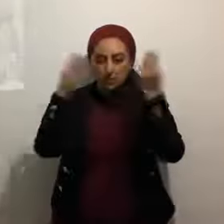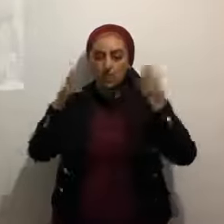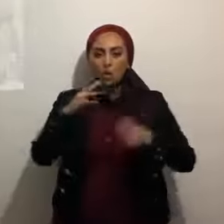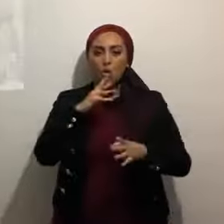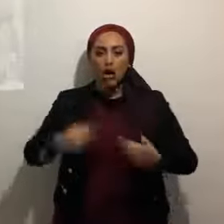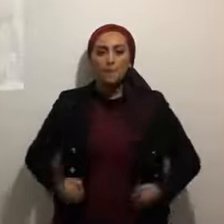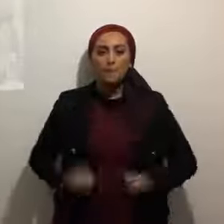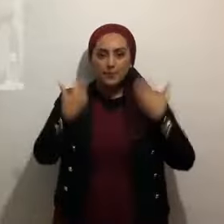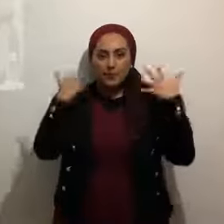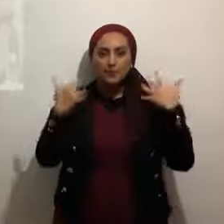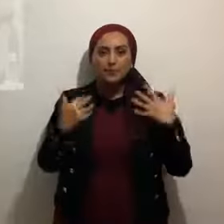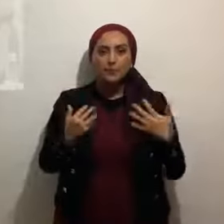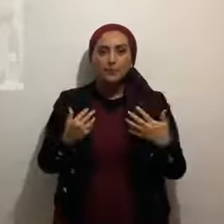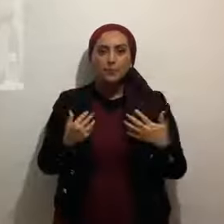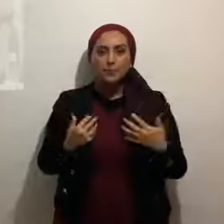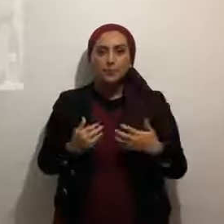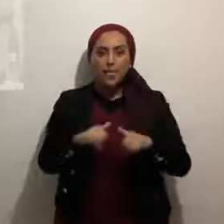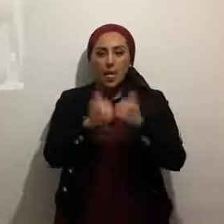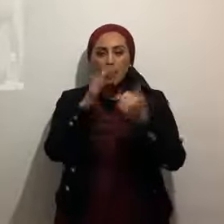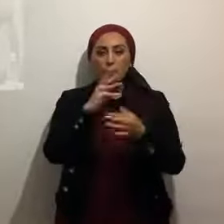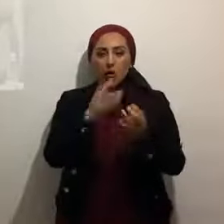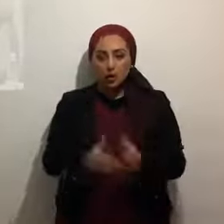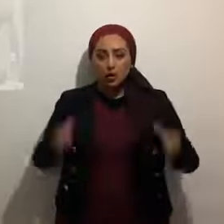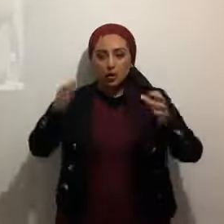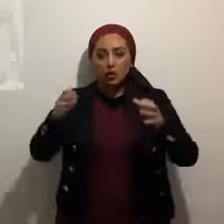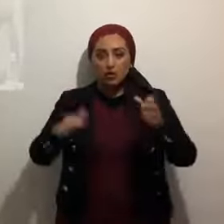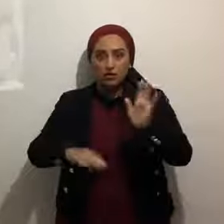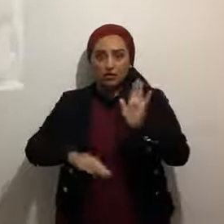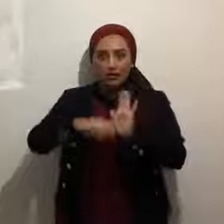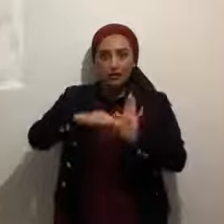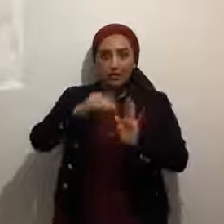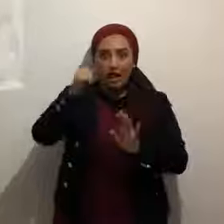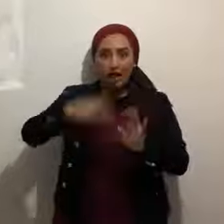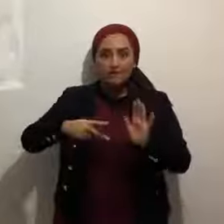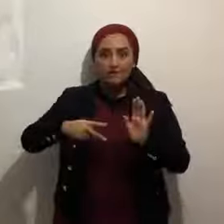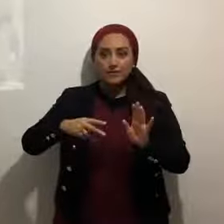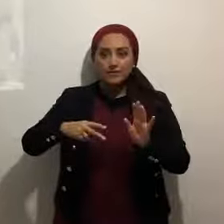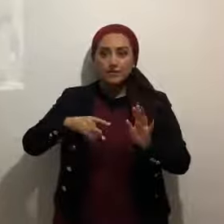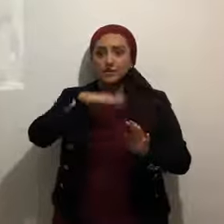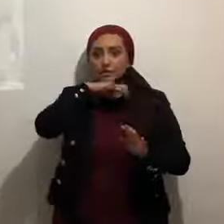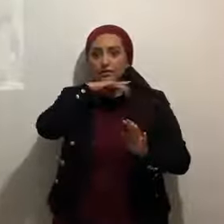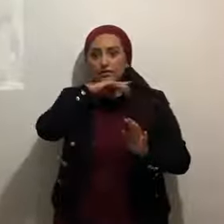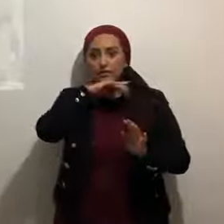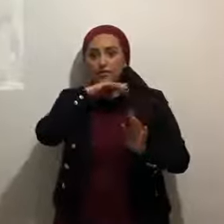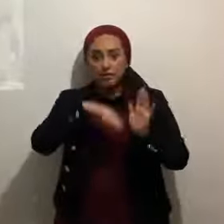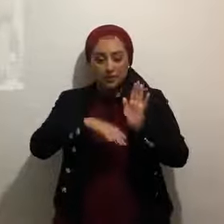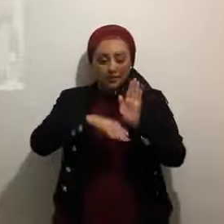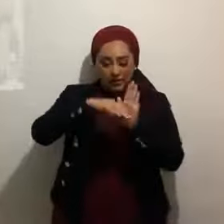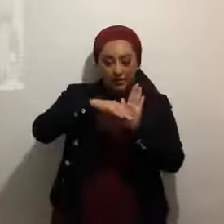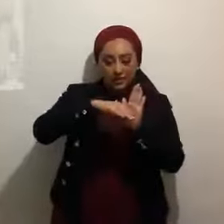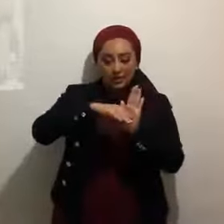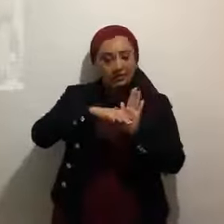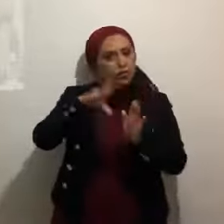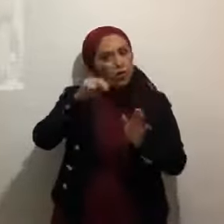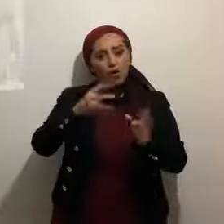va el pozo? ¿Ya tapado a la mitad? Uf, tres cuartos, un cuarto. No, rápido, rápido,